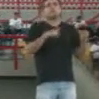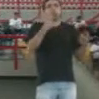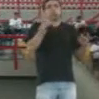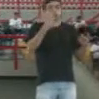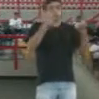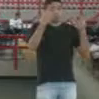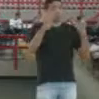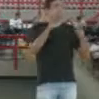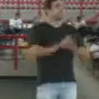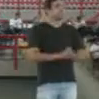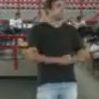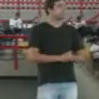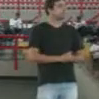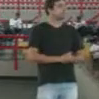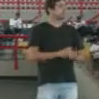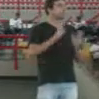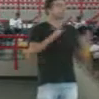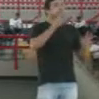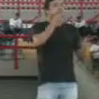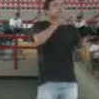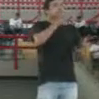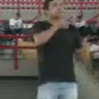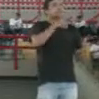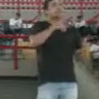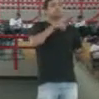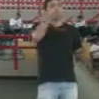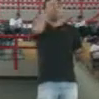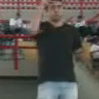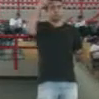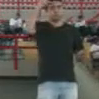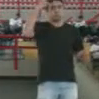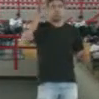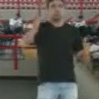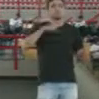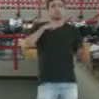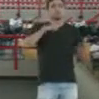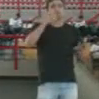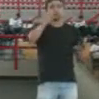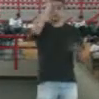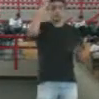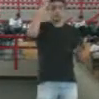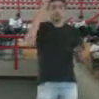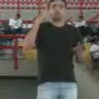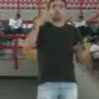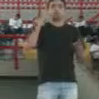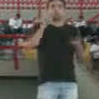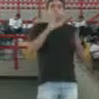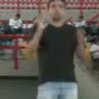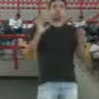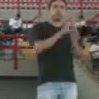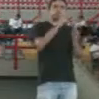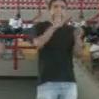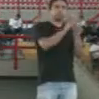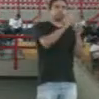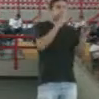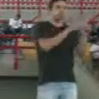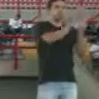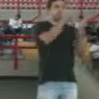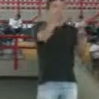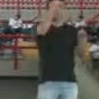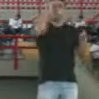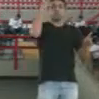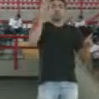Observe lá. Piadas em que a pessoa vai chegando, um monte de gente ao redor, e a pessoa vai entrando e vai dizendo assim: